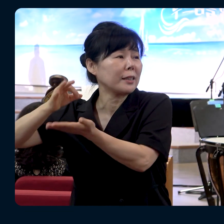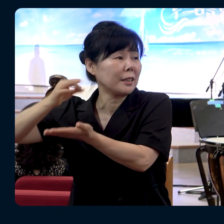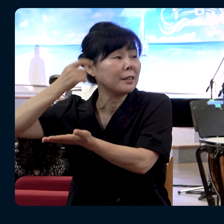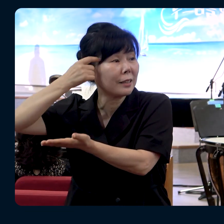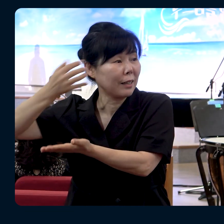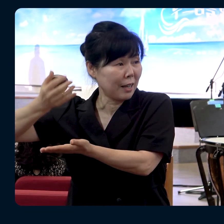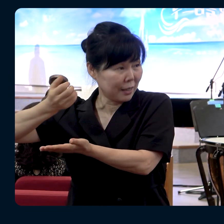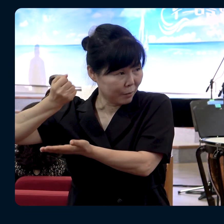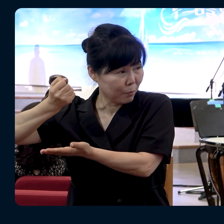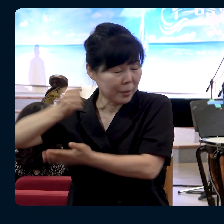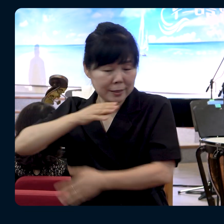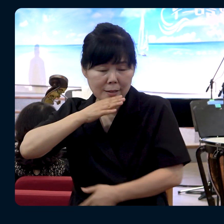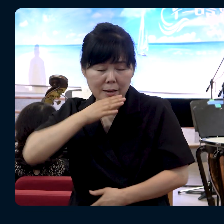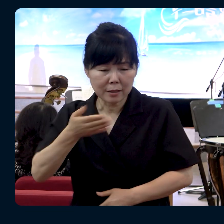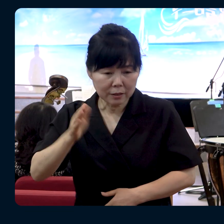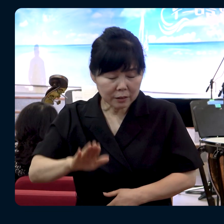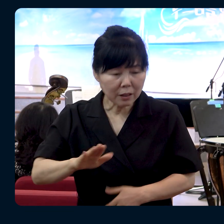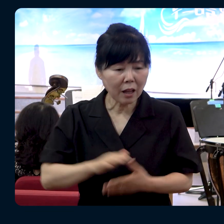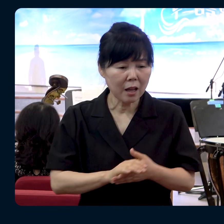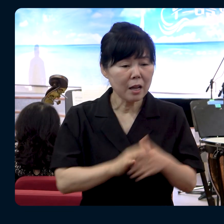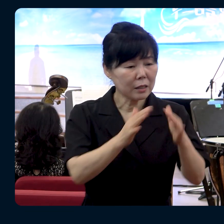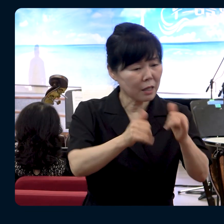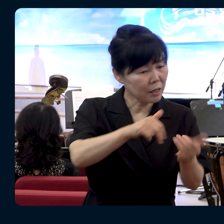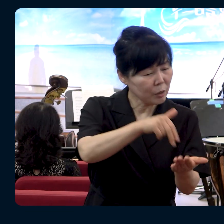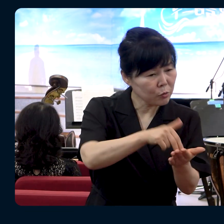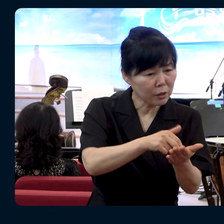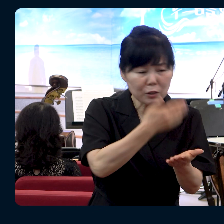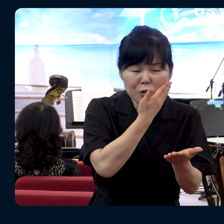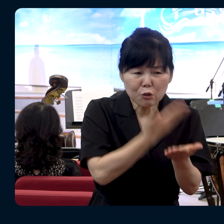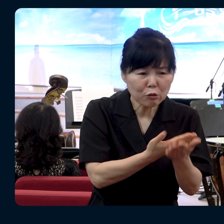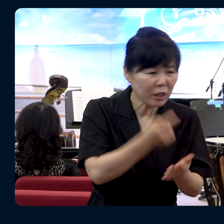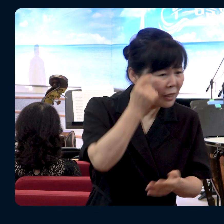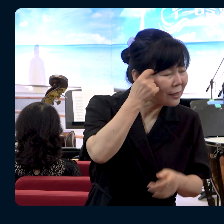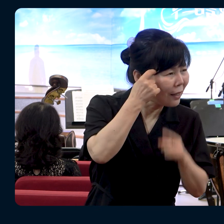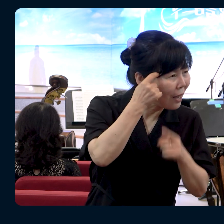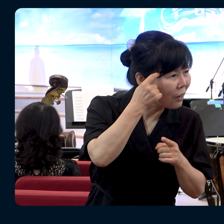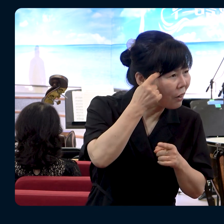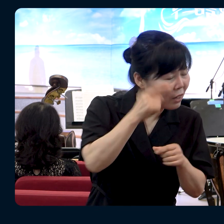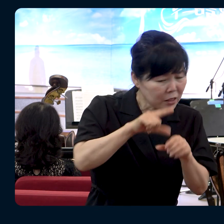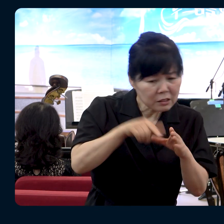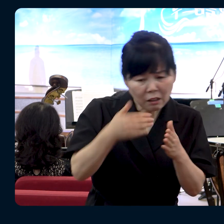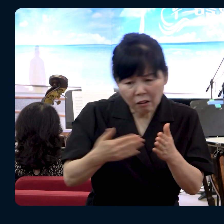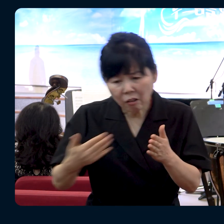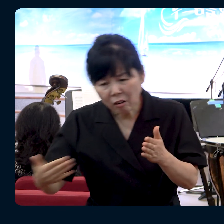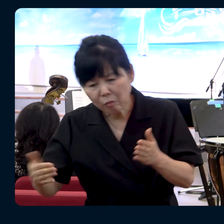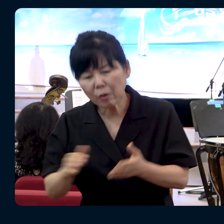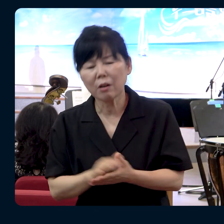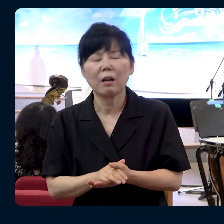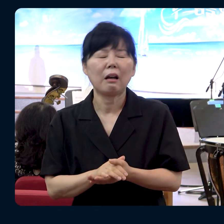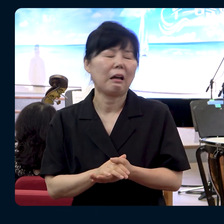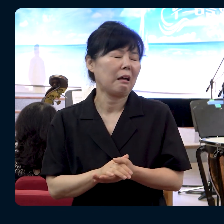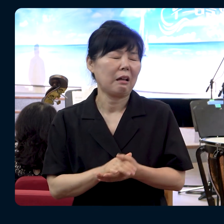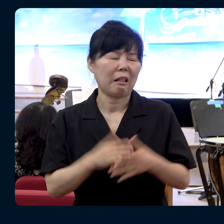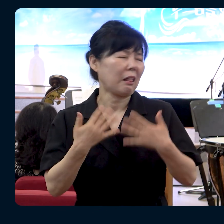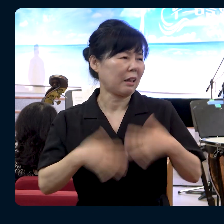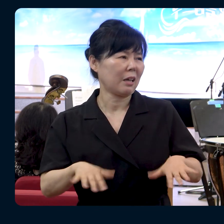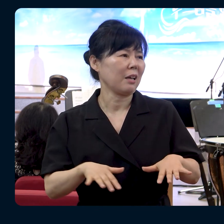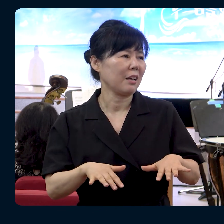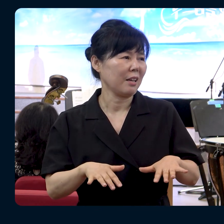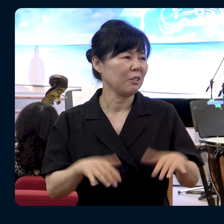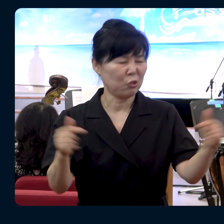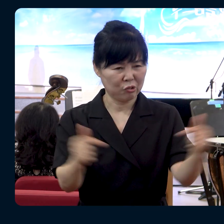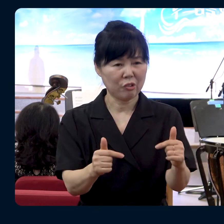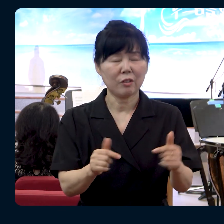것은 그렇게 시간이 지나면 그때 그게 그렇게 중요하지 않았구나 라는 생각을 할 때가 있는 거죠. 말씀의 예를